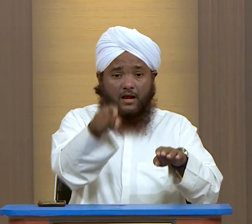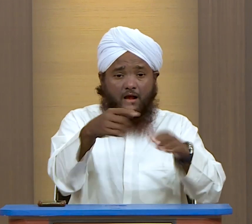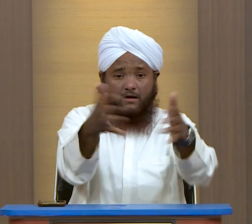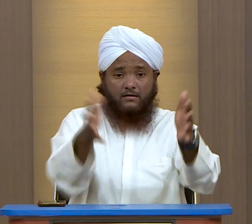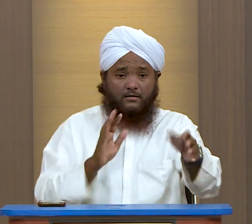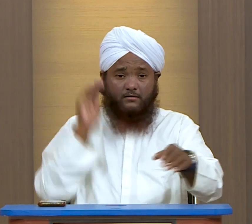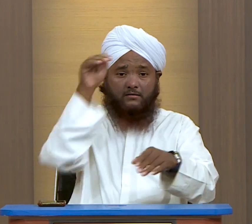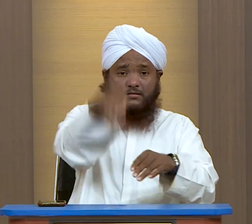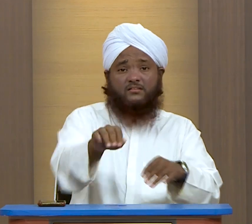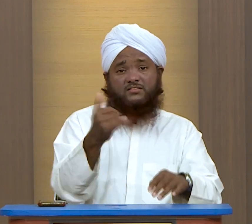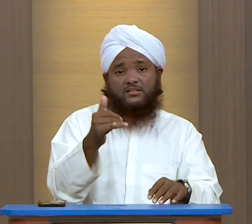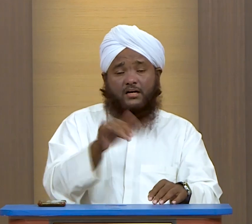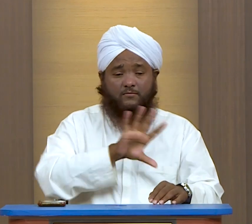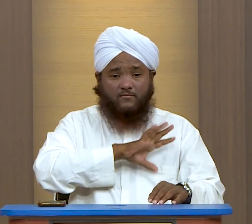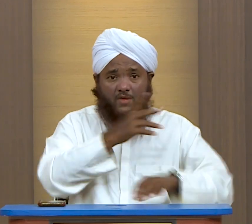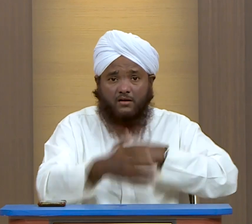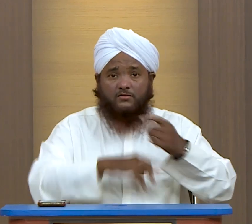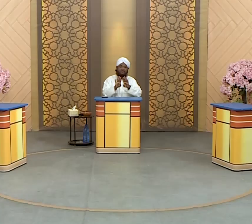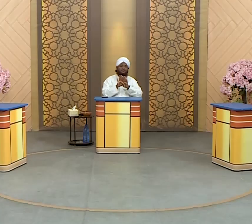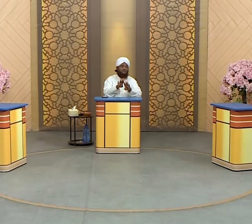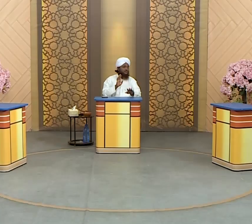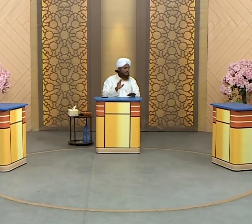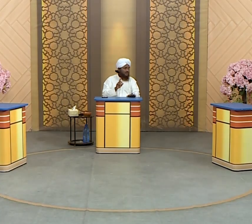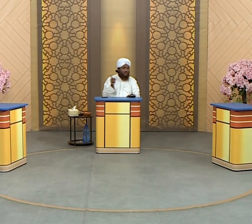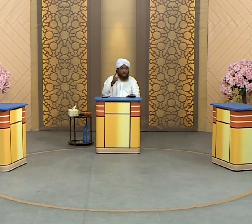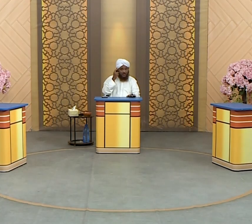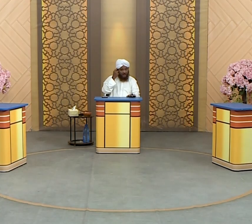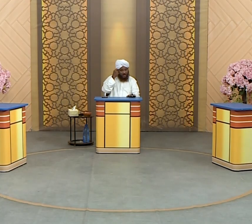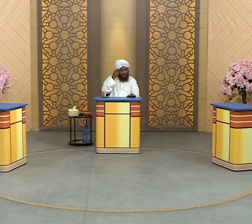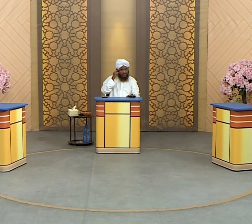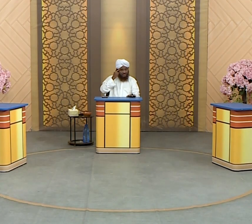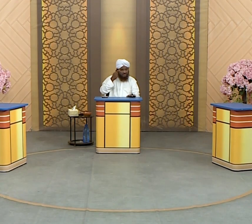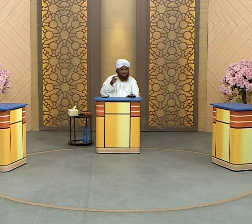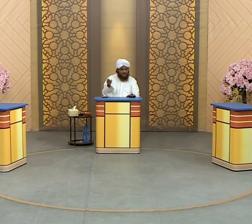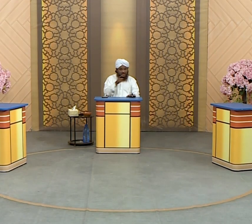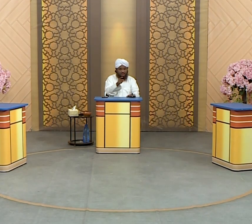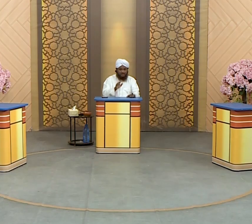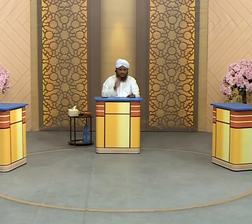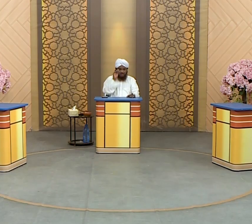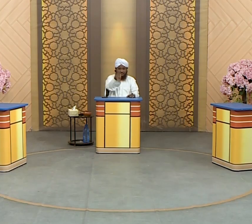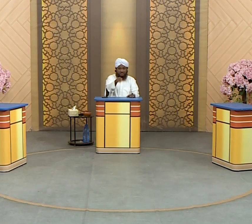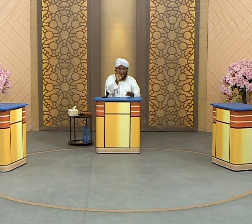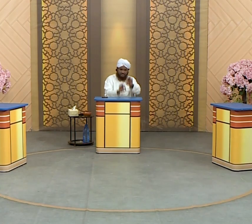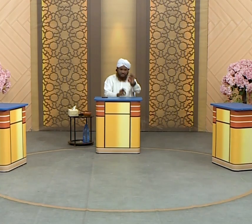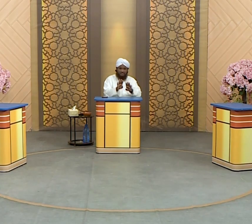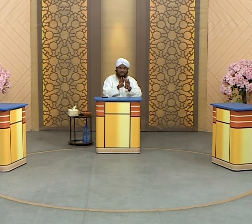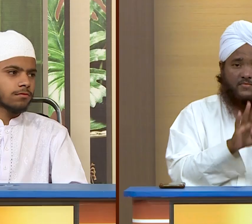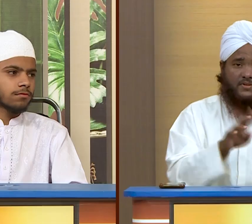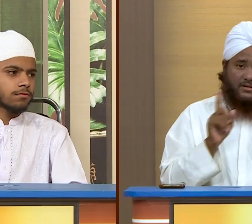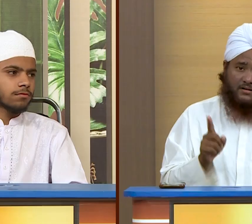جانے سے جان و مال کا نقصان بھی ہو سکتا ہے، تو عقل مند شخص ہمیشہ اس راستے پر جانے سے بچتا رہے گا۔ مگر